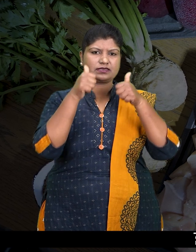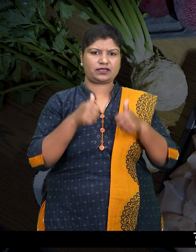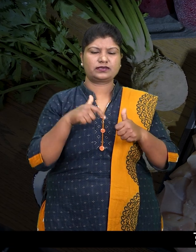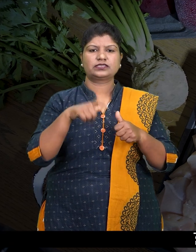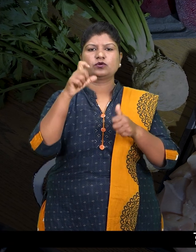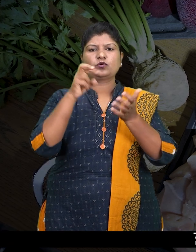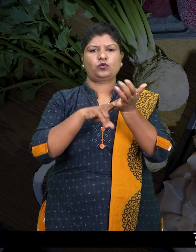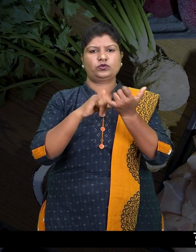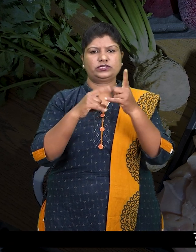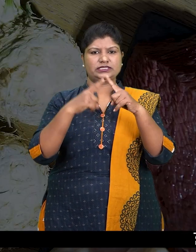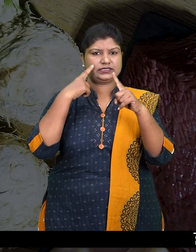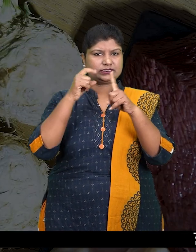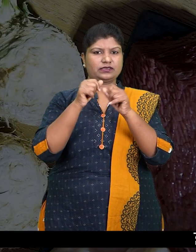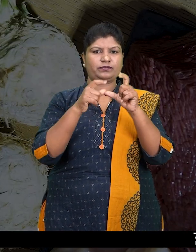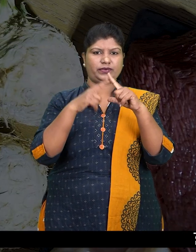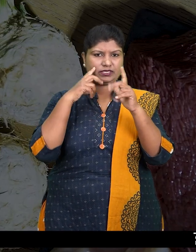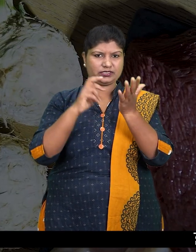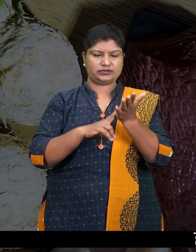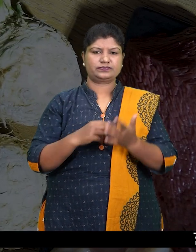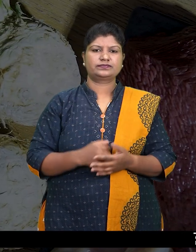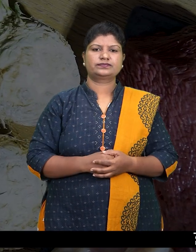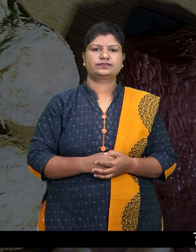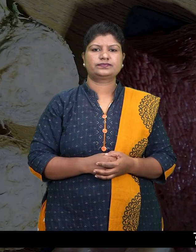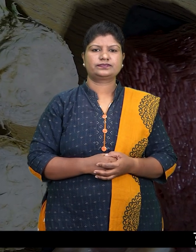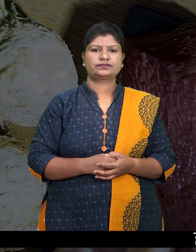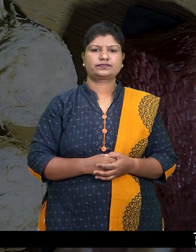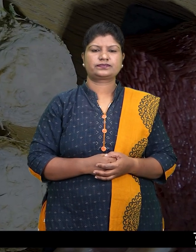इसका परिणाम कब्ज में होता है।